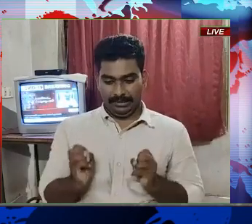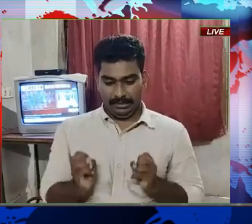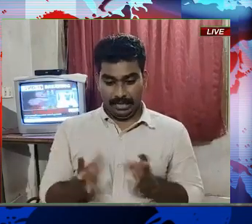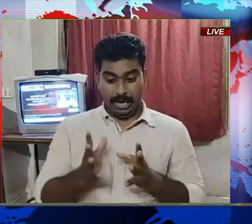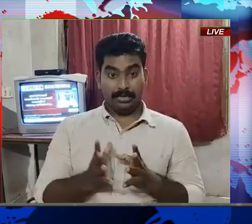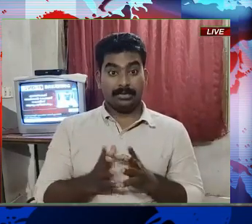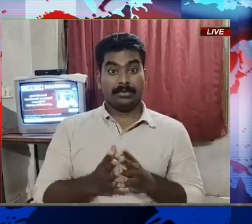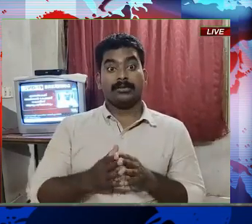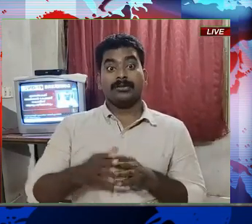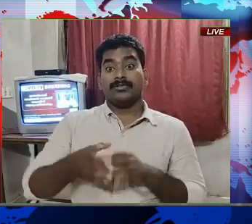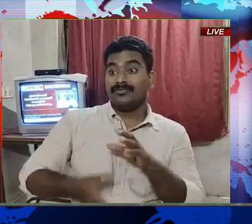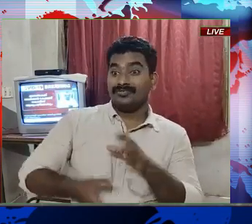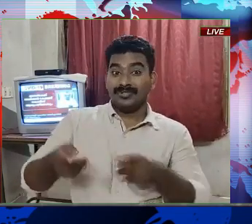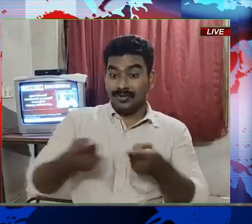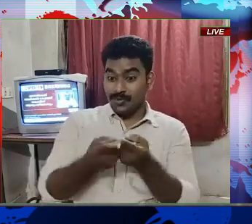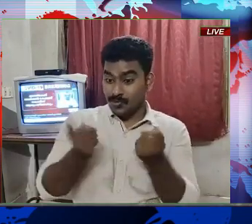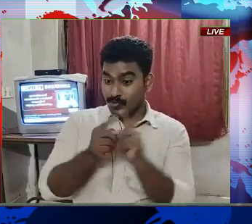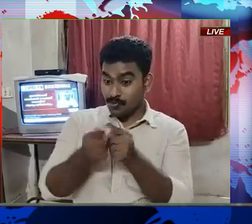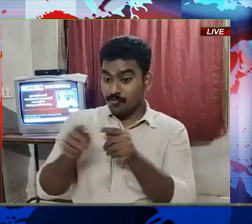ഒന്നിച്ചു നിന്ന്